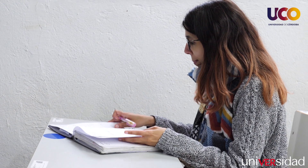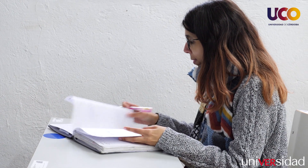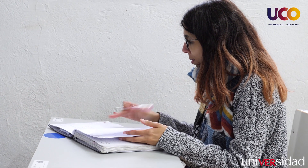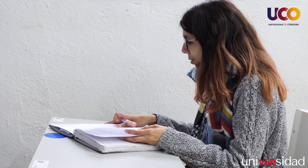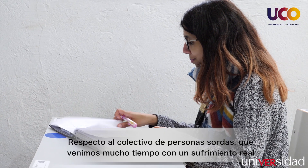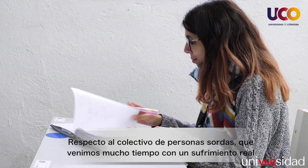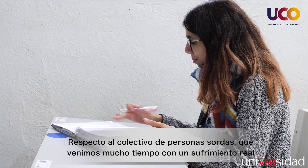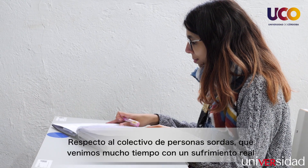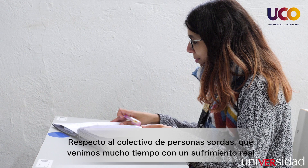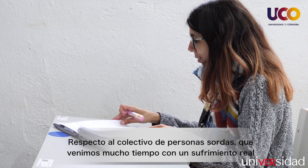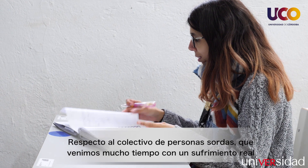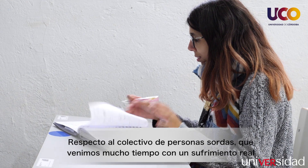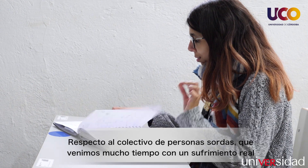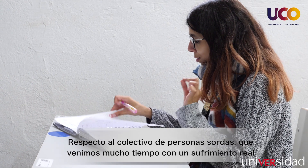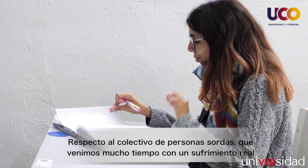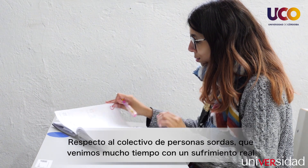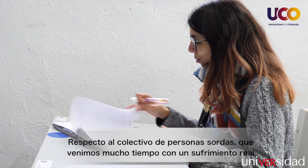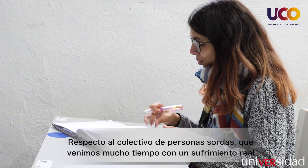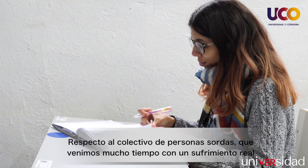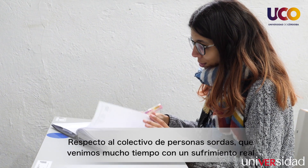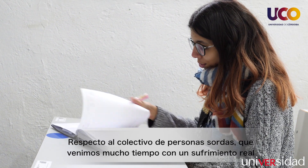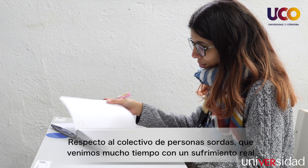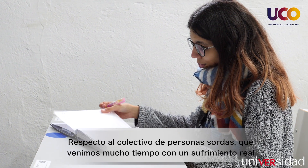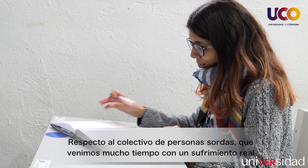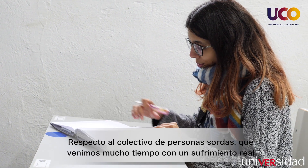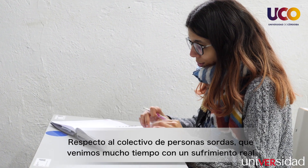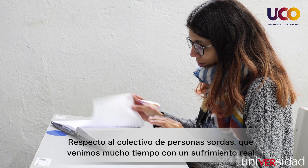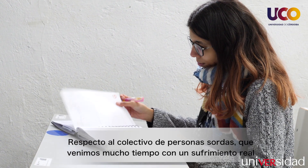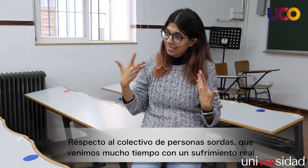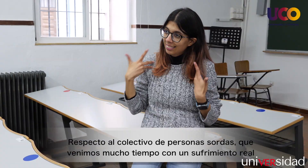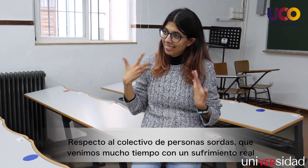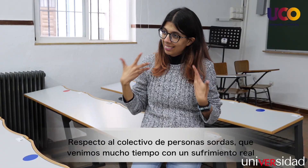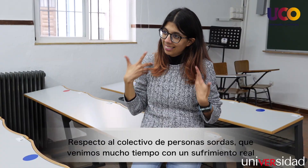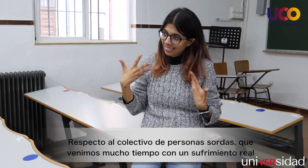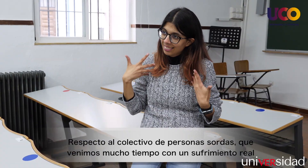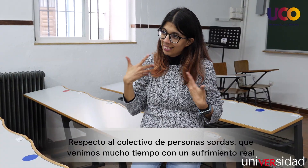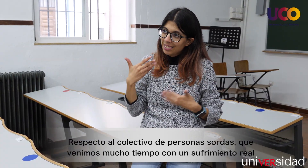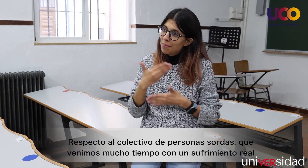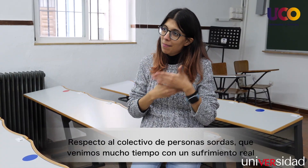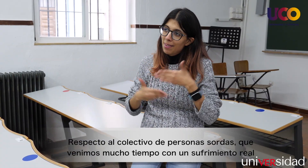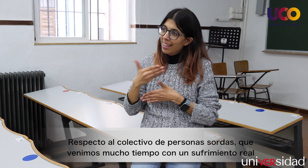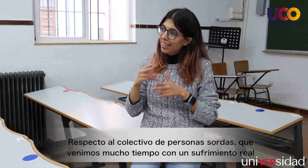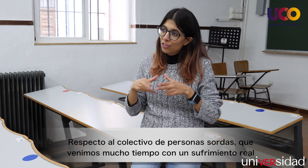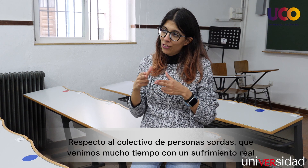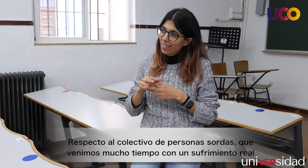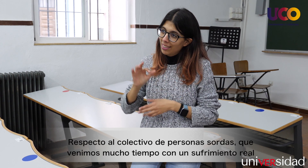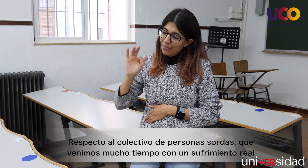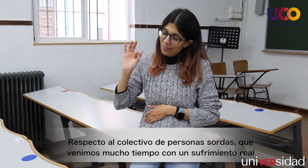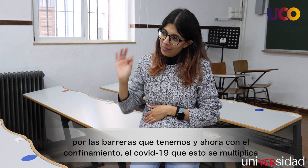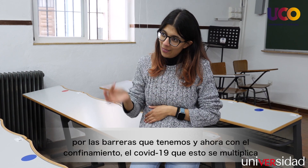A ver, respecto al colectivo de las personas sordas, que venimos mucho tiempo con un sufrimiento real por el tema